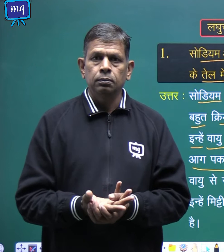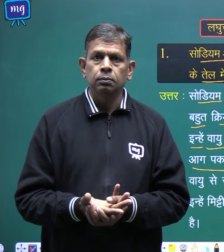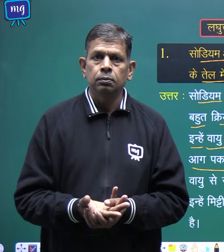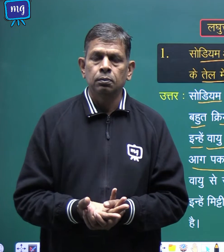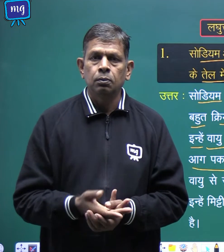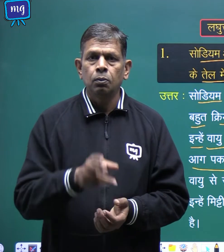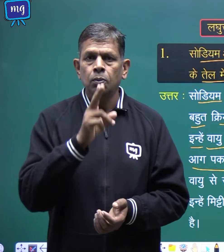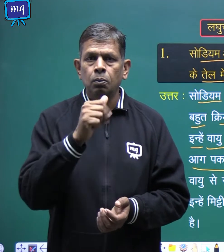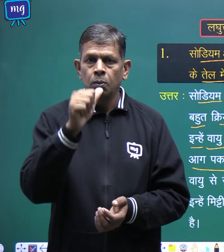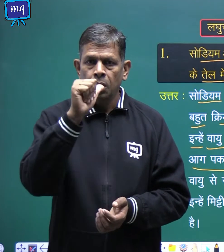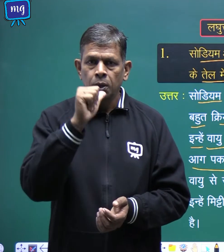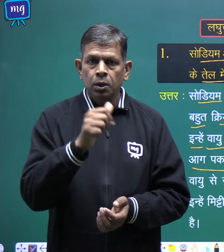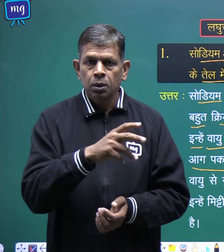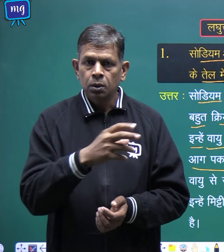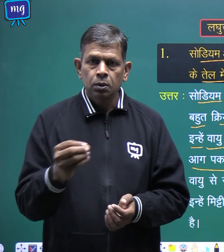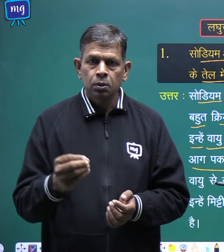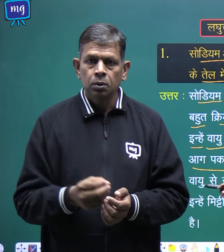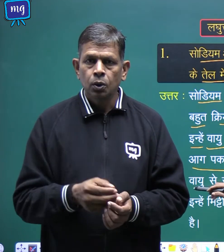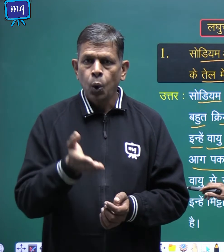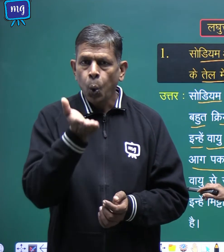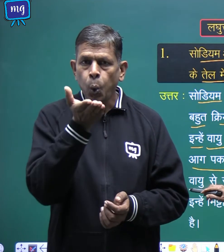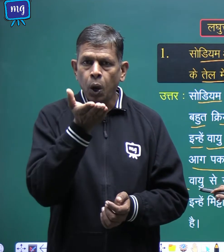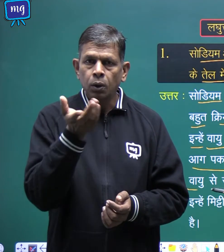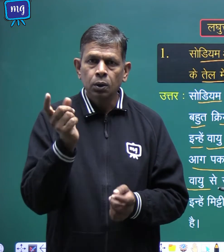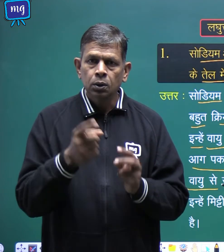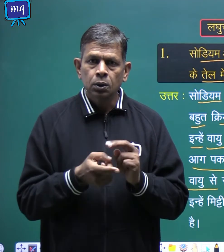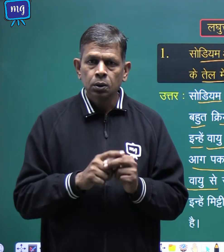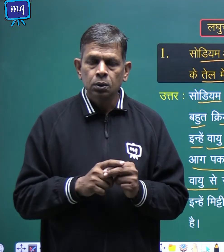जल तथा वायु से